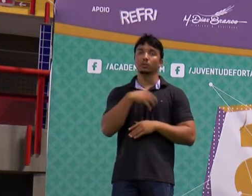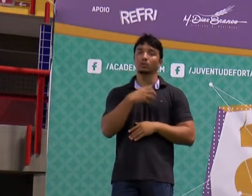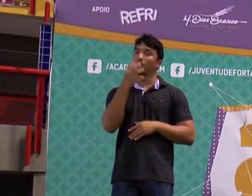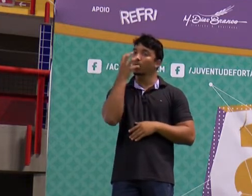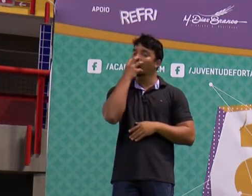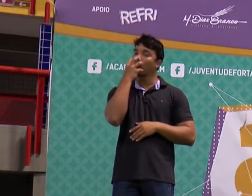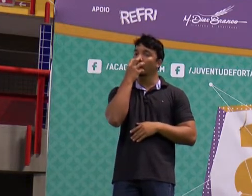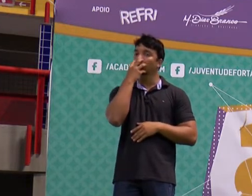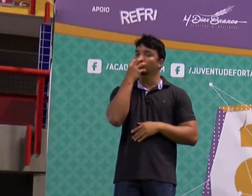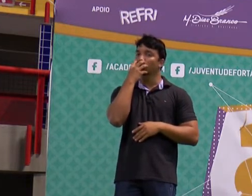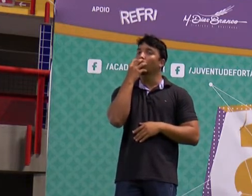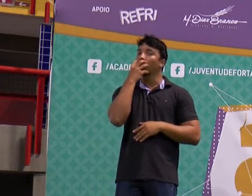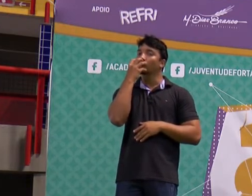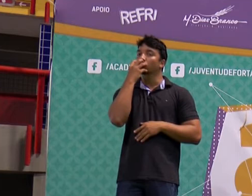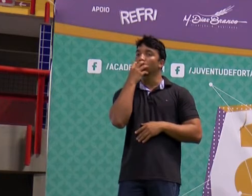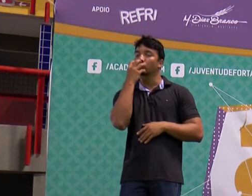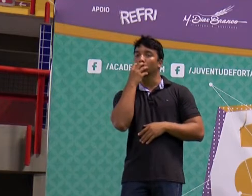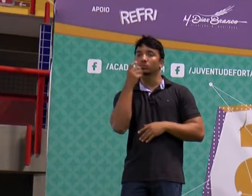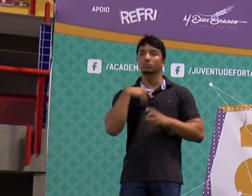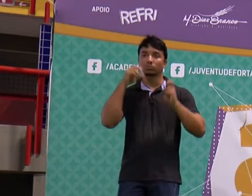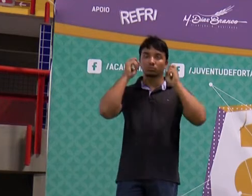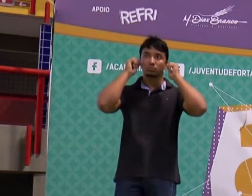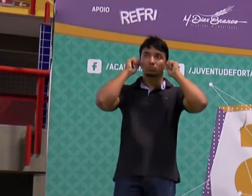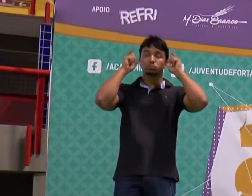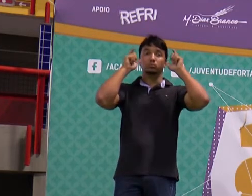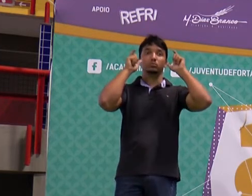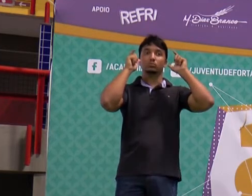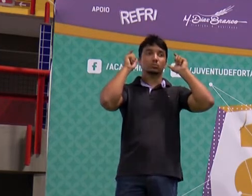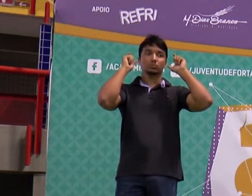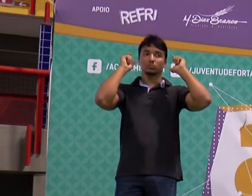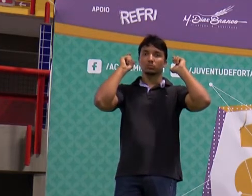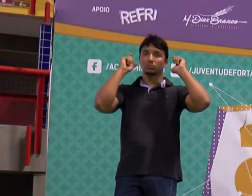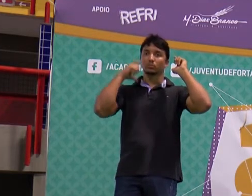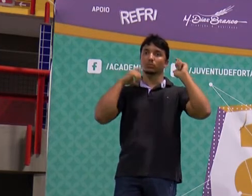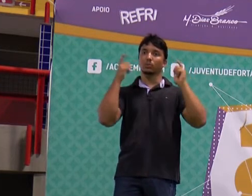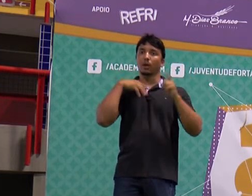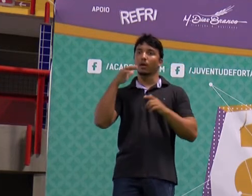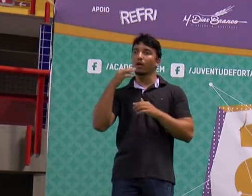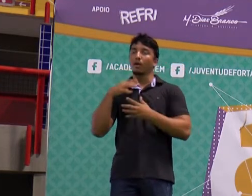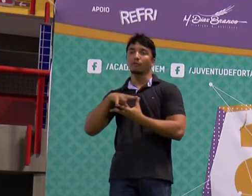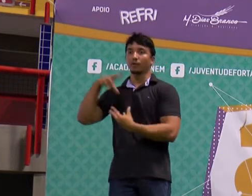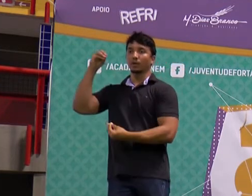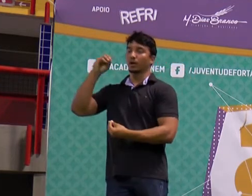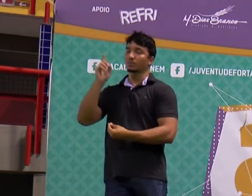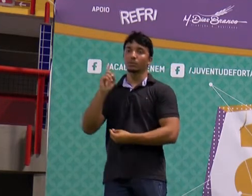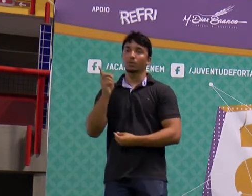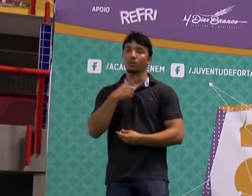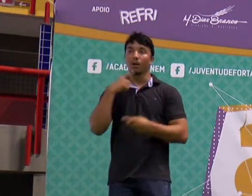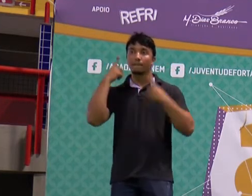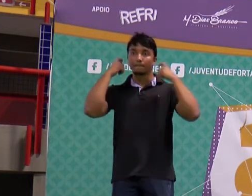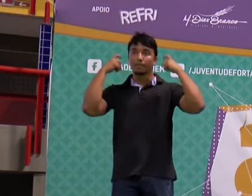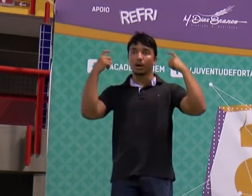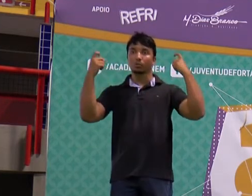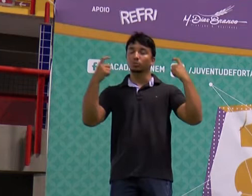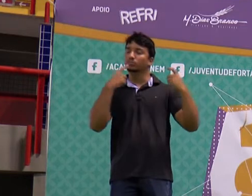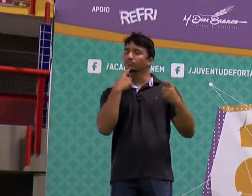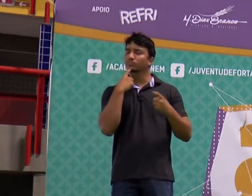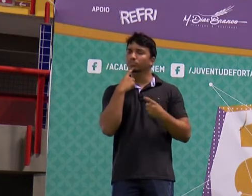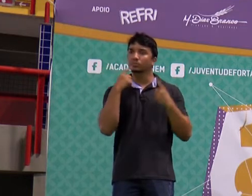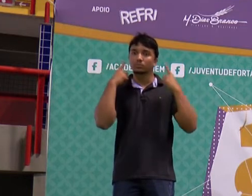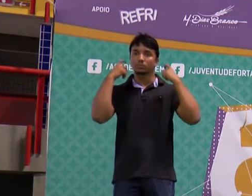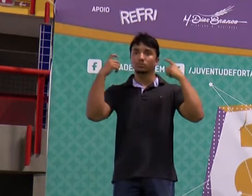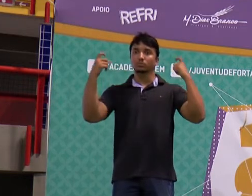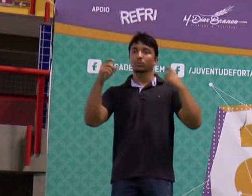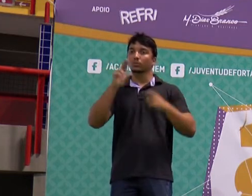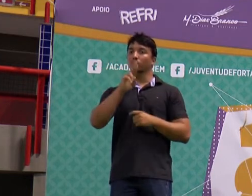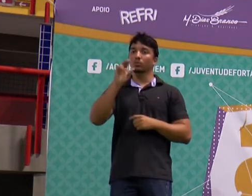e o cachorro está lá de noite e fica com a orelhinha em pé e fica o que será que ele está ouvindo? É fantasma? Não, ele está ouvindo um barulho que se propaga em grandes distâncias que é o infra